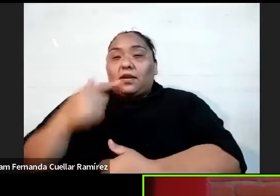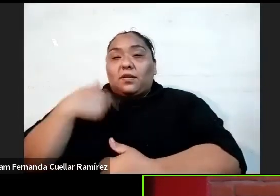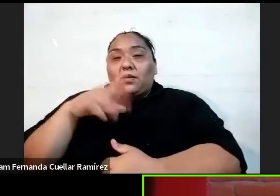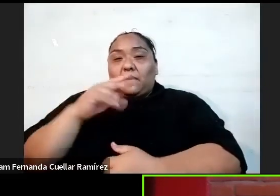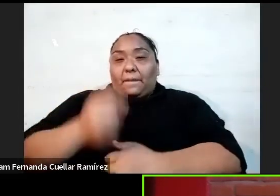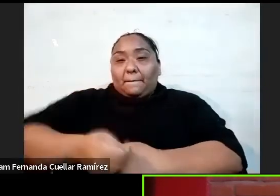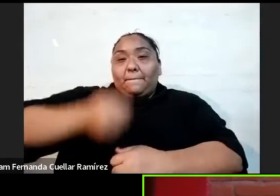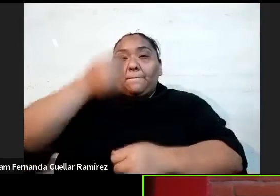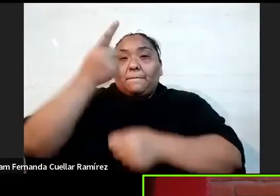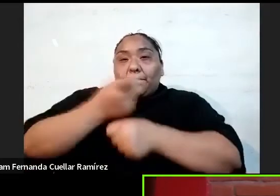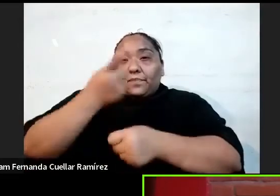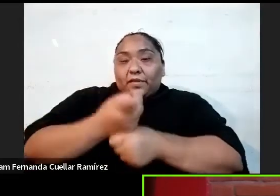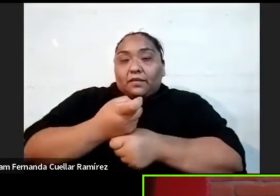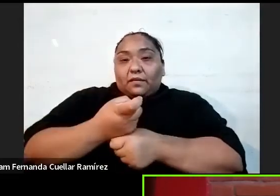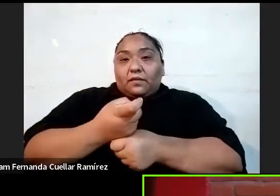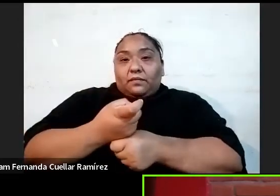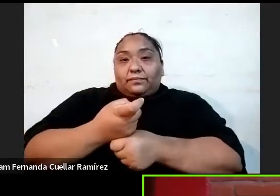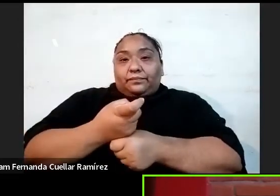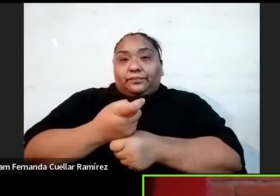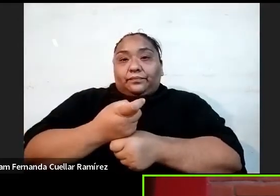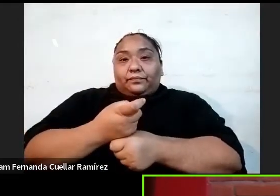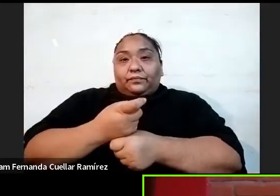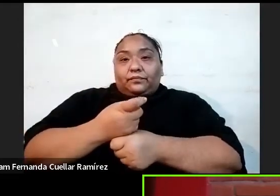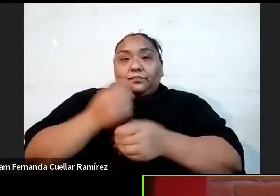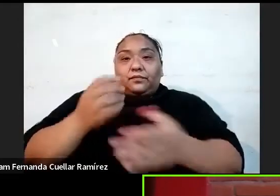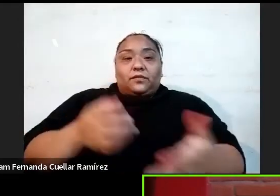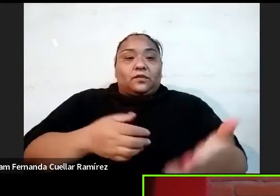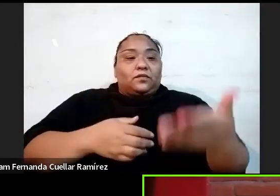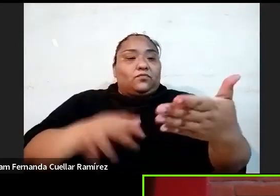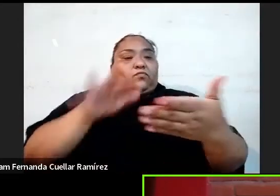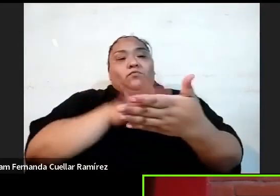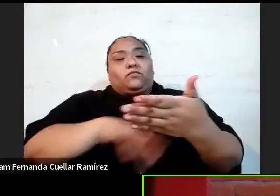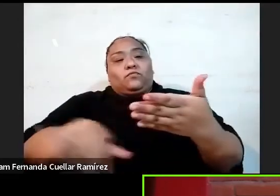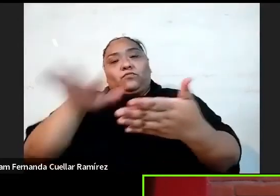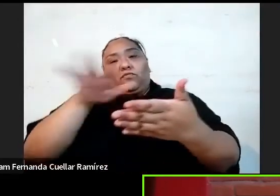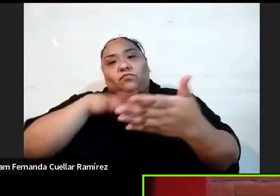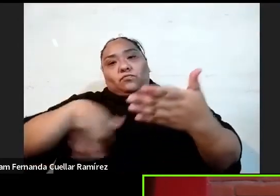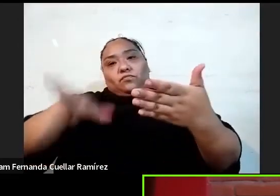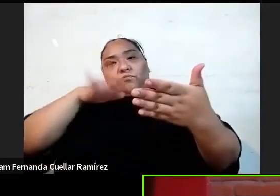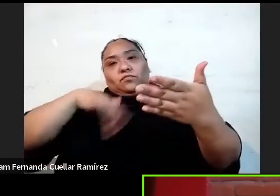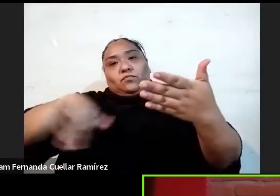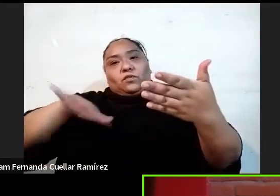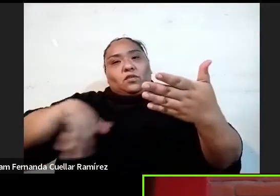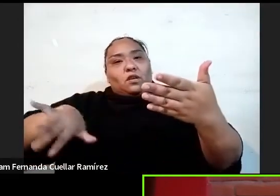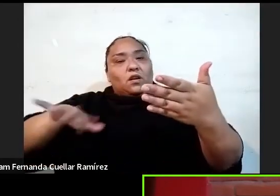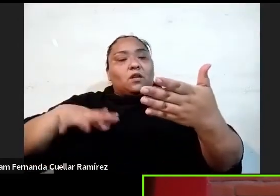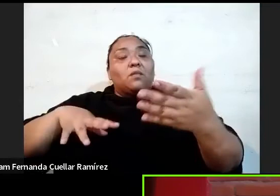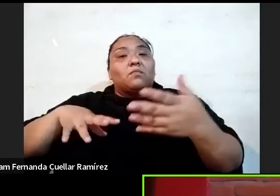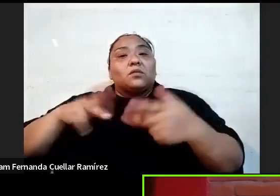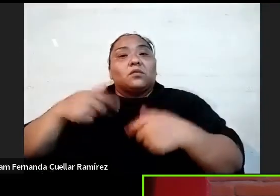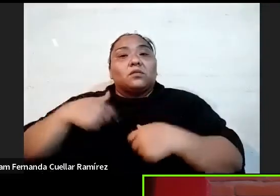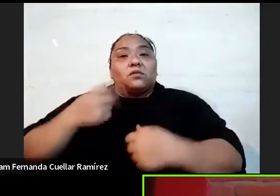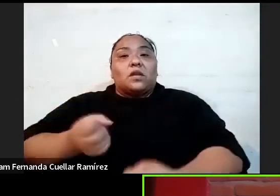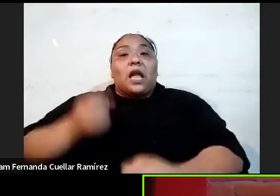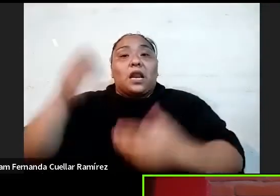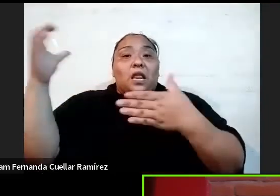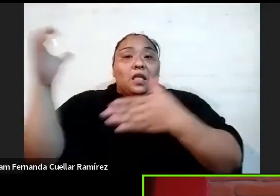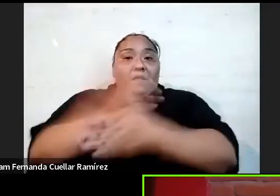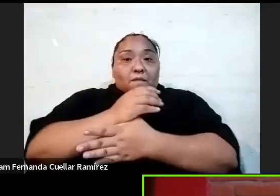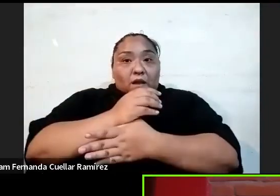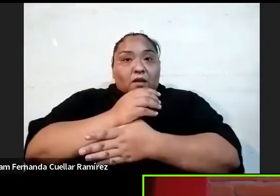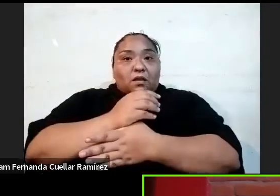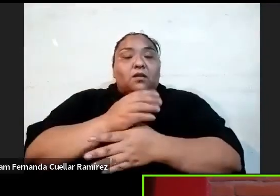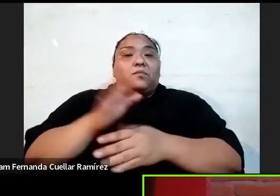hice fue llegar y leer poesía en el bar. Y pues obviamente toda la gente se sacó de onda porque pues o sea, estaba el silencio